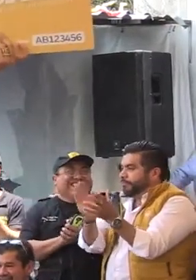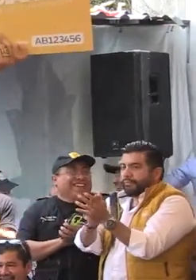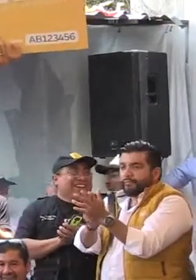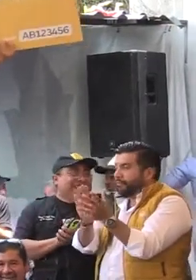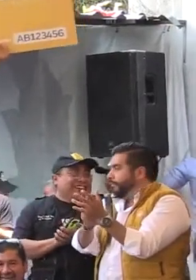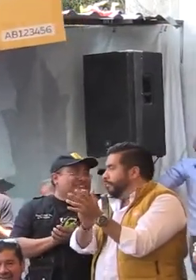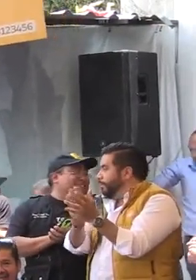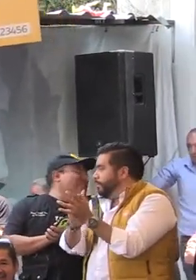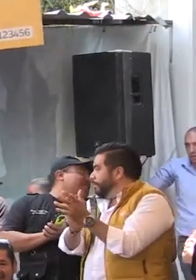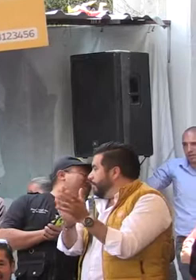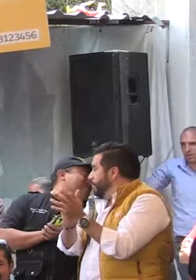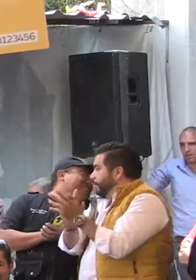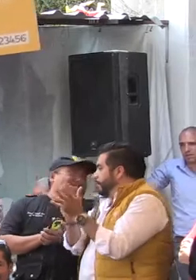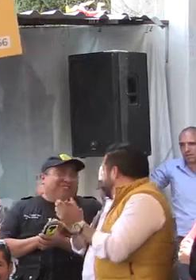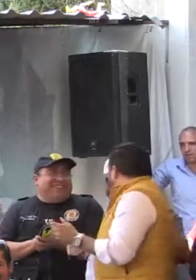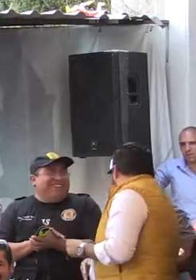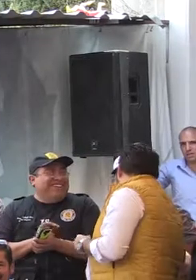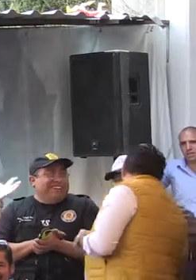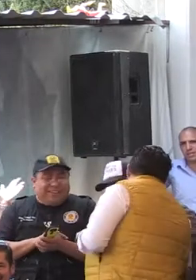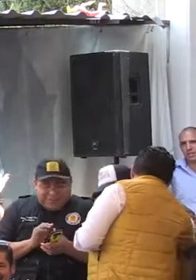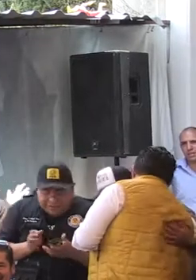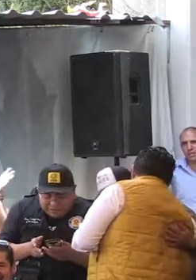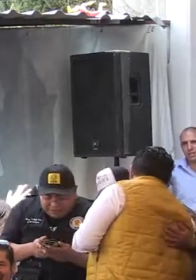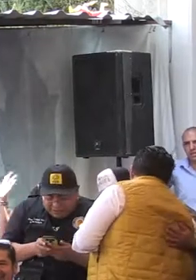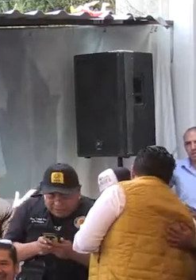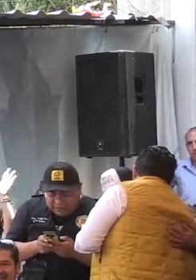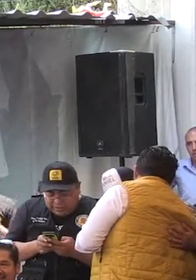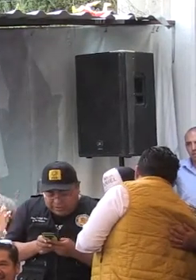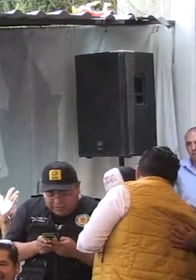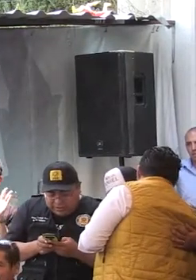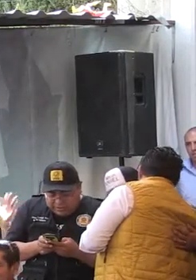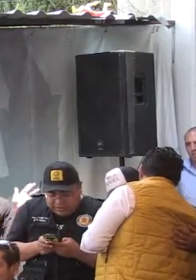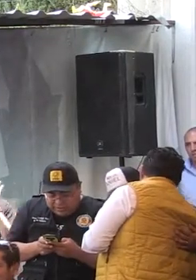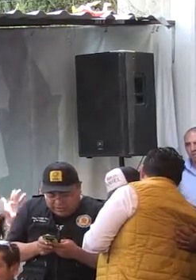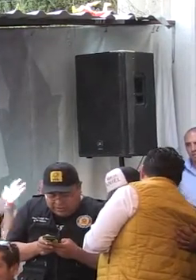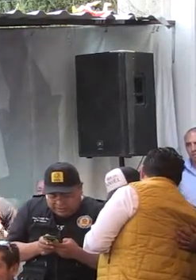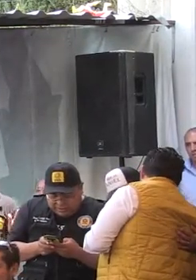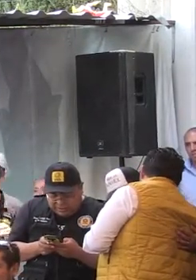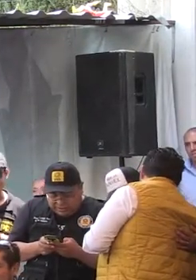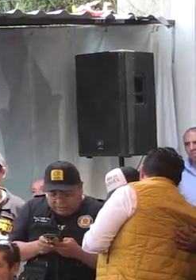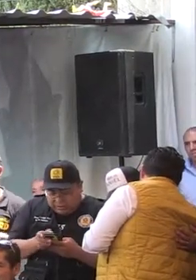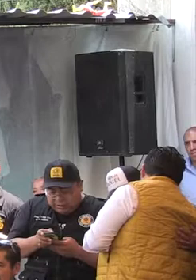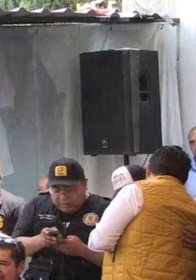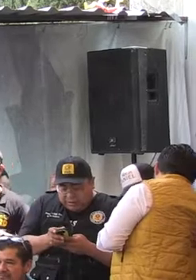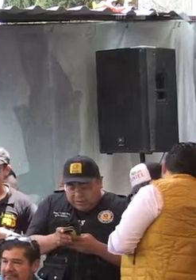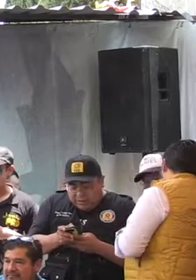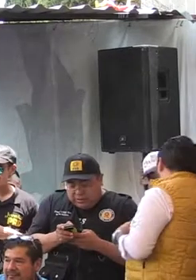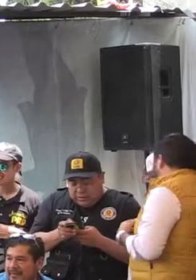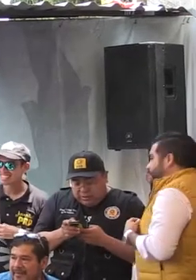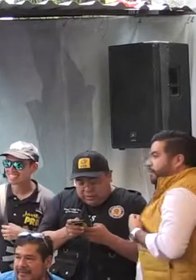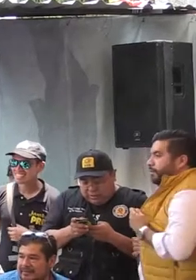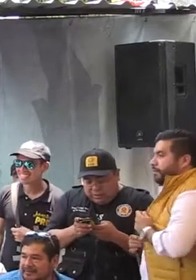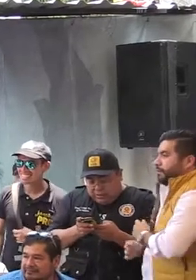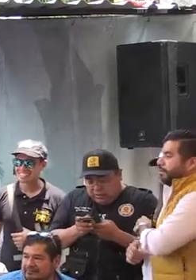me ayudan a identificarlos? ¿Sí creen que les sirva esto a los chavos o no? ¿Sí, verdad? Yo sé que sí,